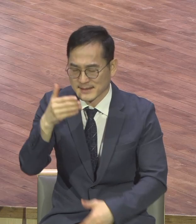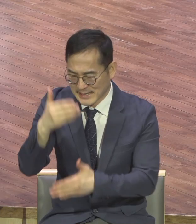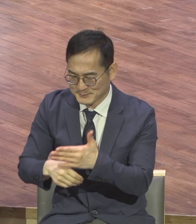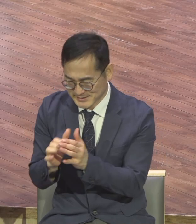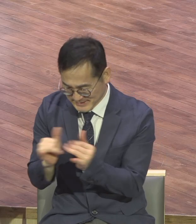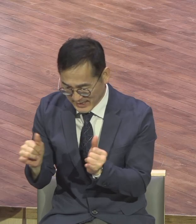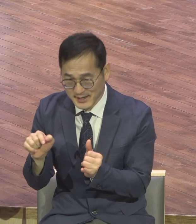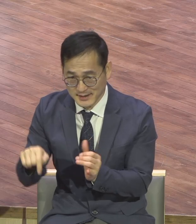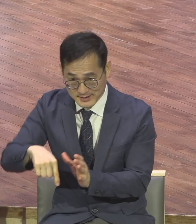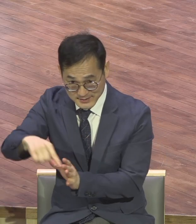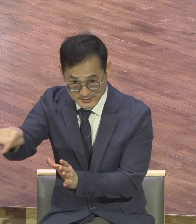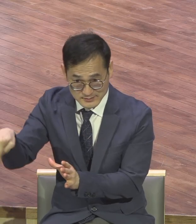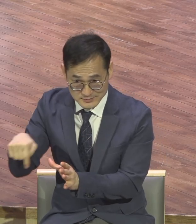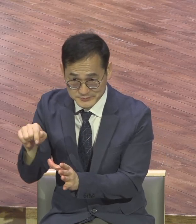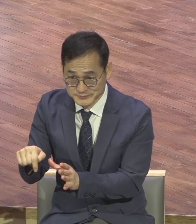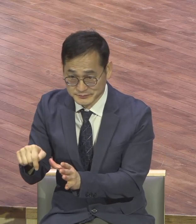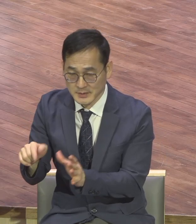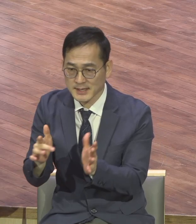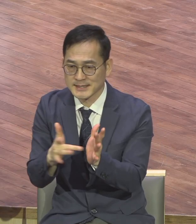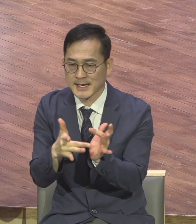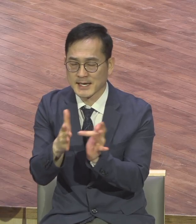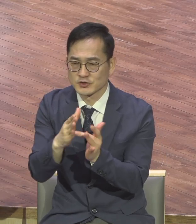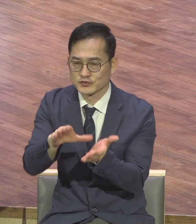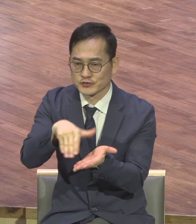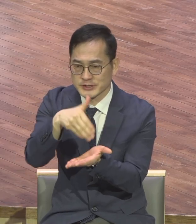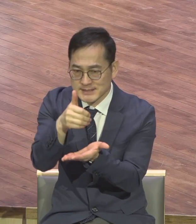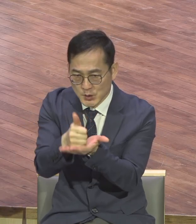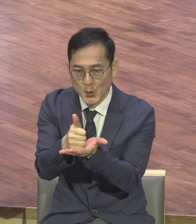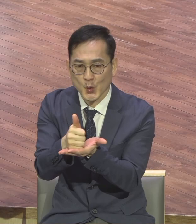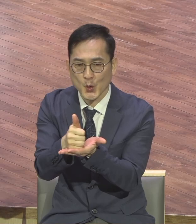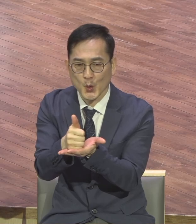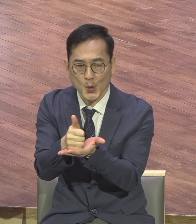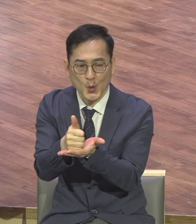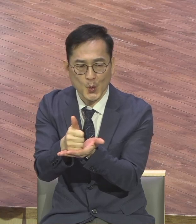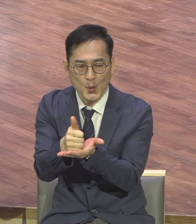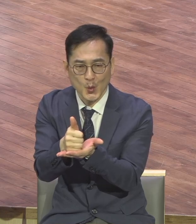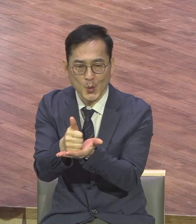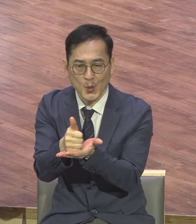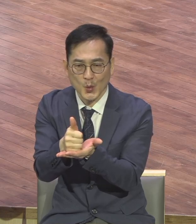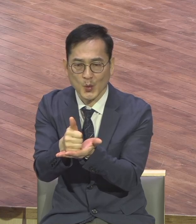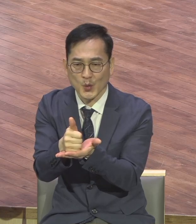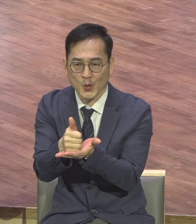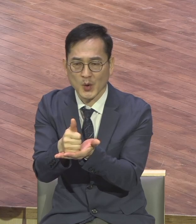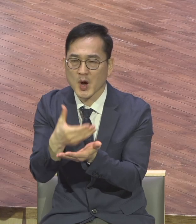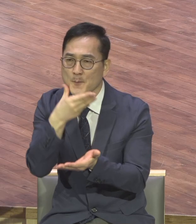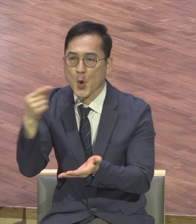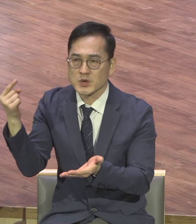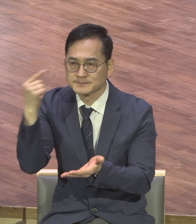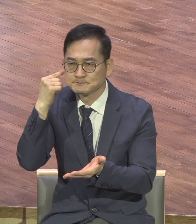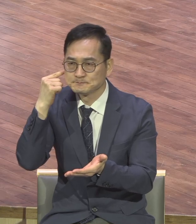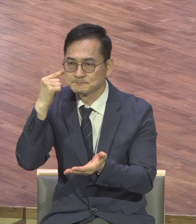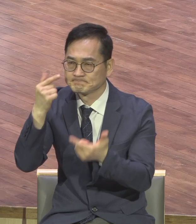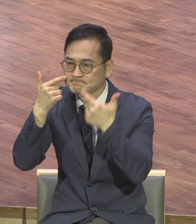자, 남은 자는 한마디로 예수 그리스도로 복음으로 결론 낸 자.